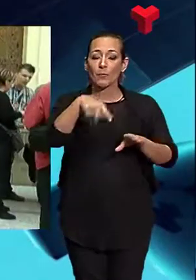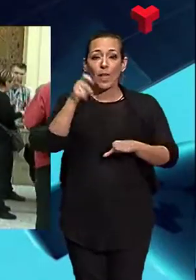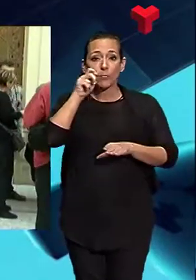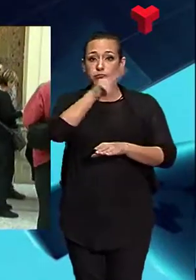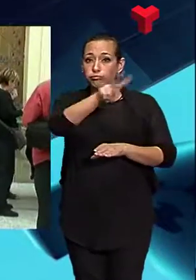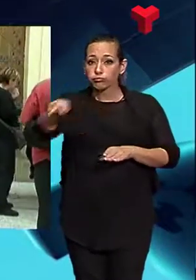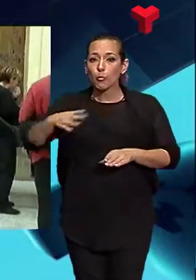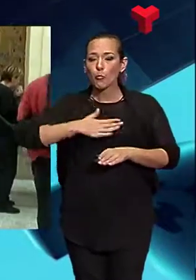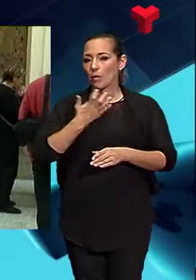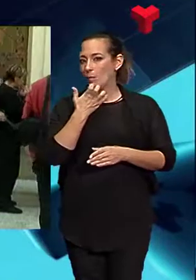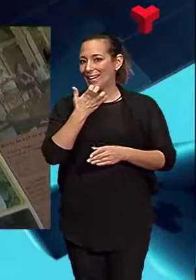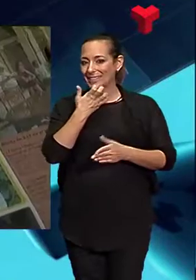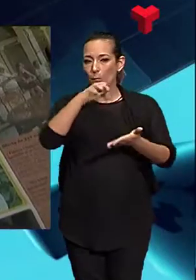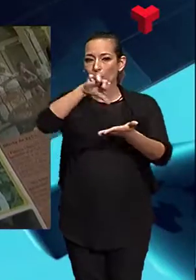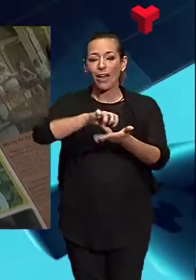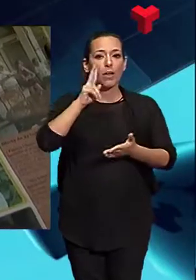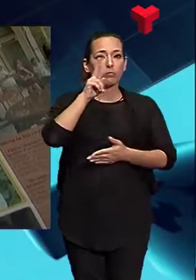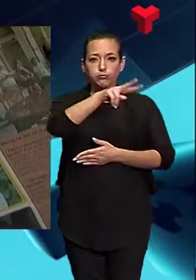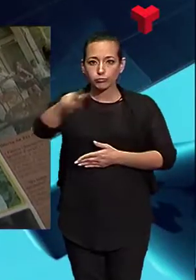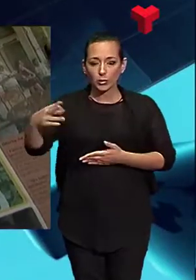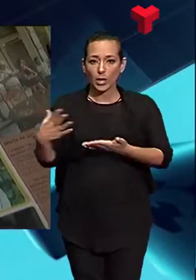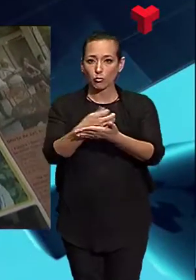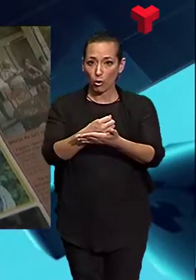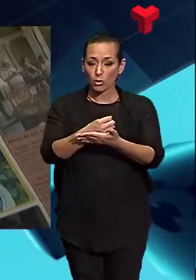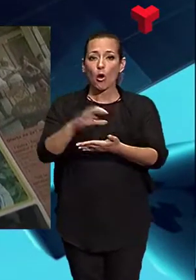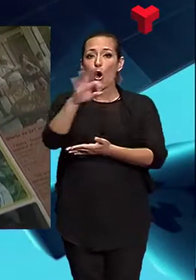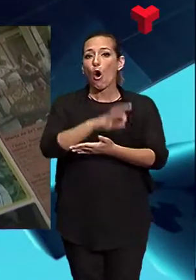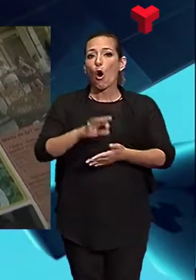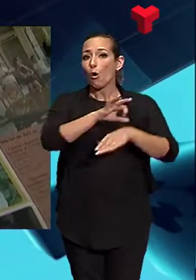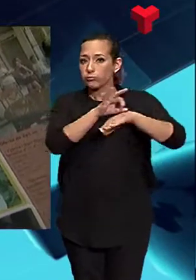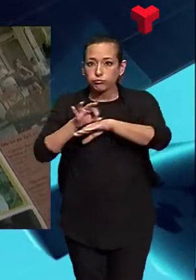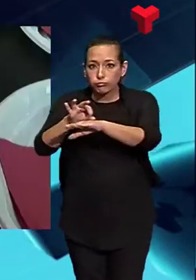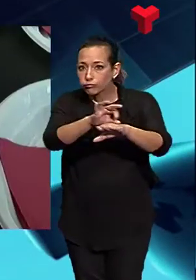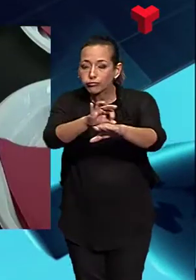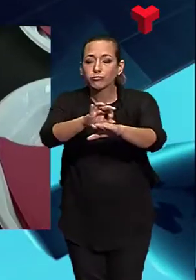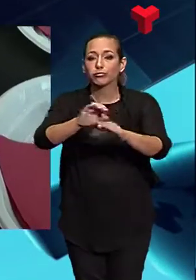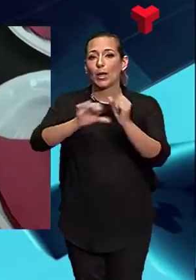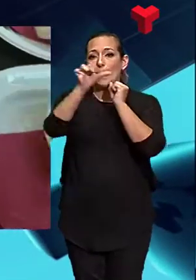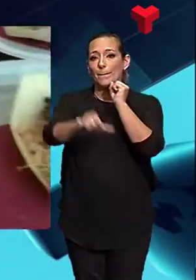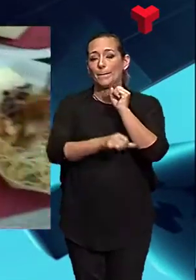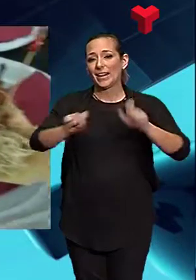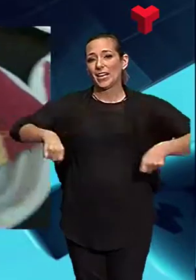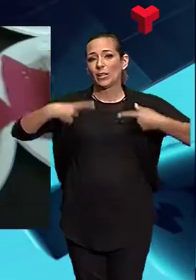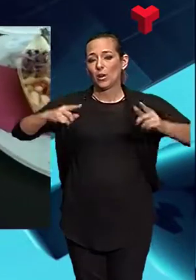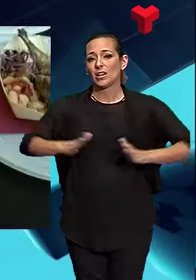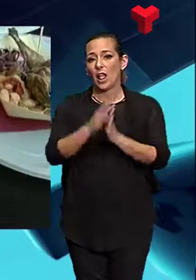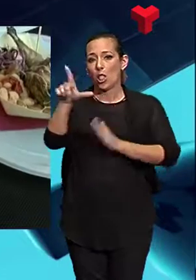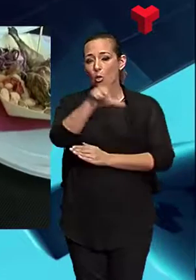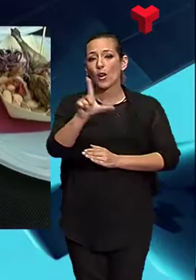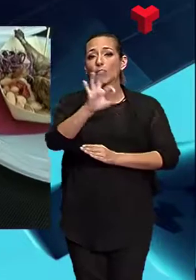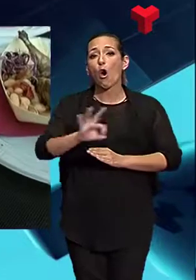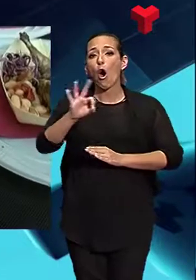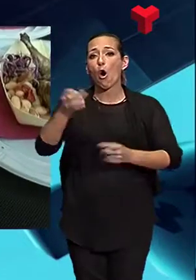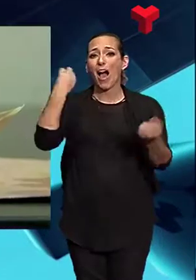des de la visita als museus de la ciutat fins a estades, excursions i rutes pel Parc Natural de Sant Llorenç i d'altres activitats relacionades amb la tardor.